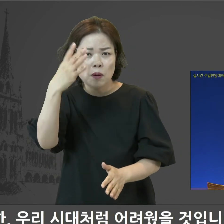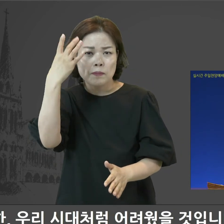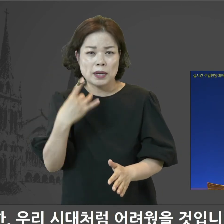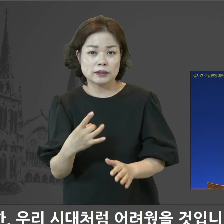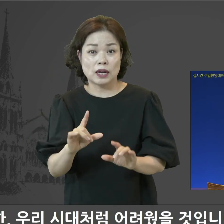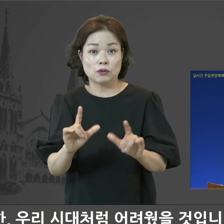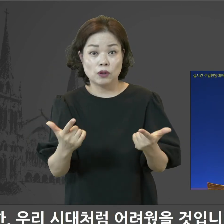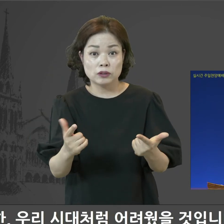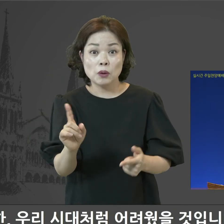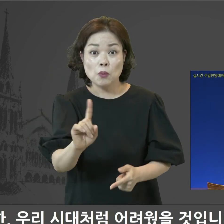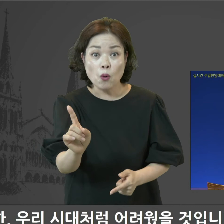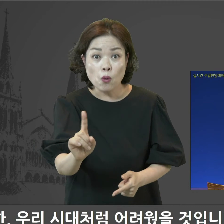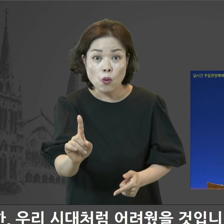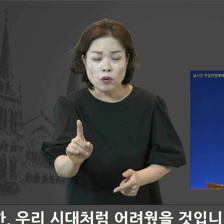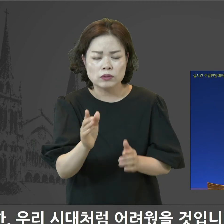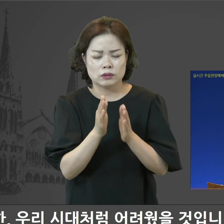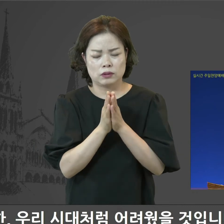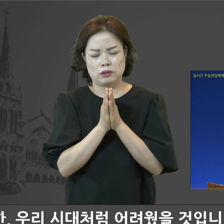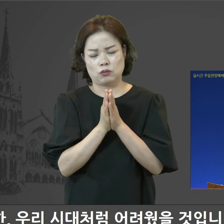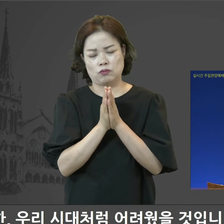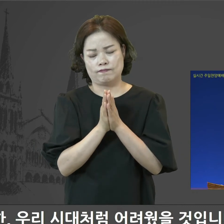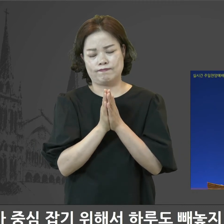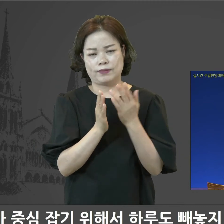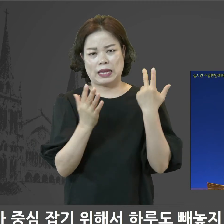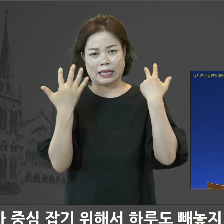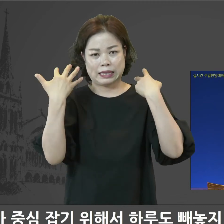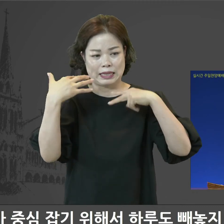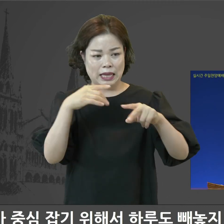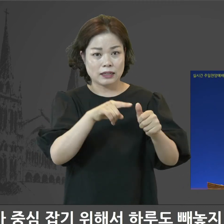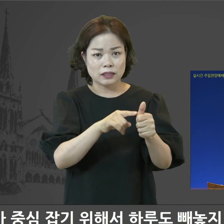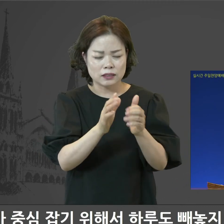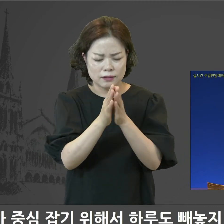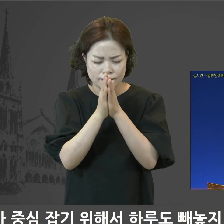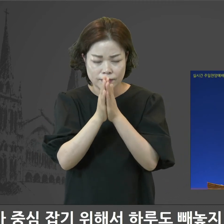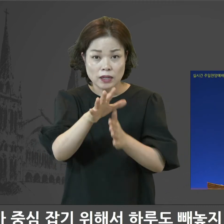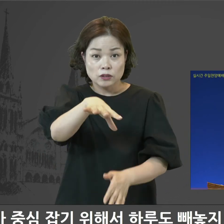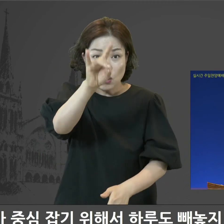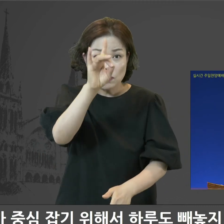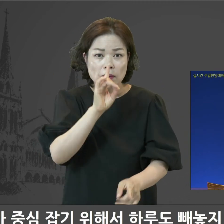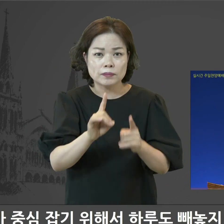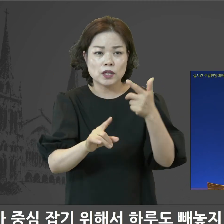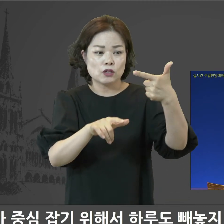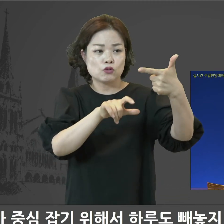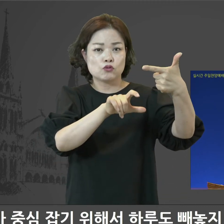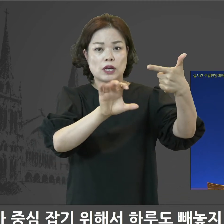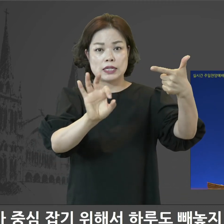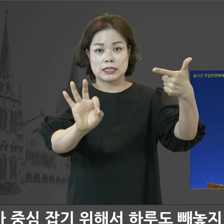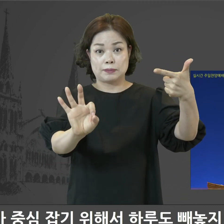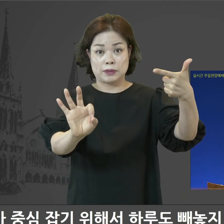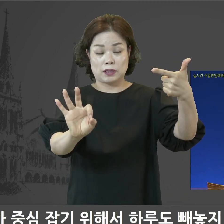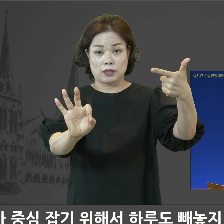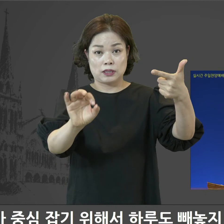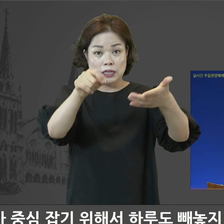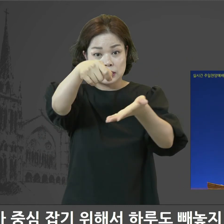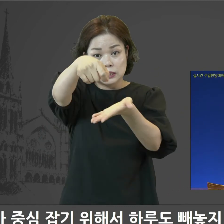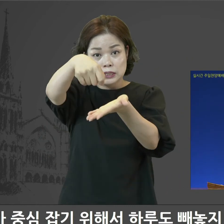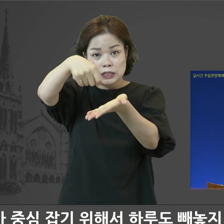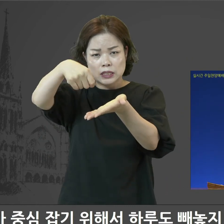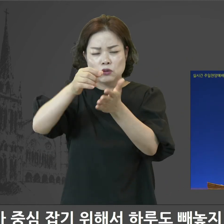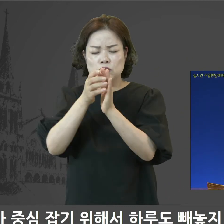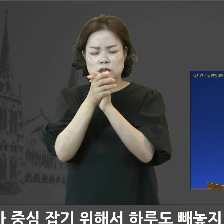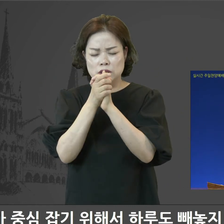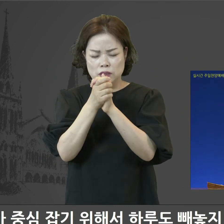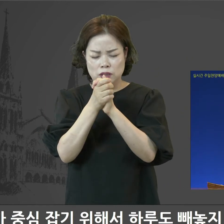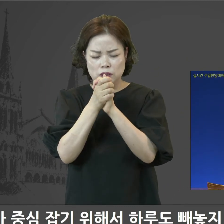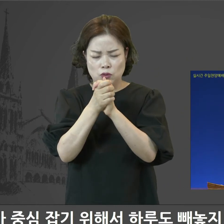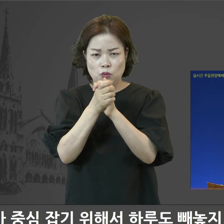있는데 그게 바로 기도입니다. 서두에 살펴보았던 6장 10절 말씀에 기록되었던